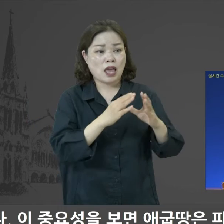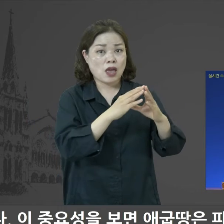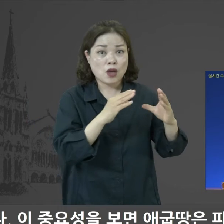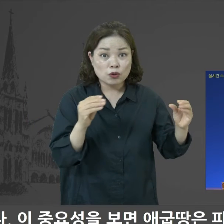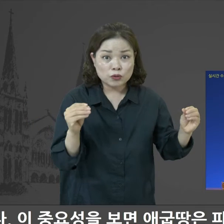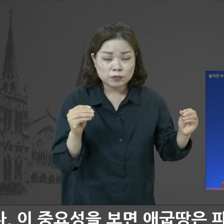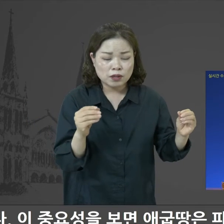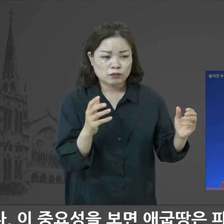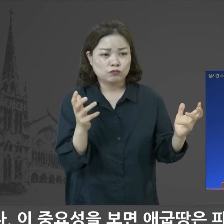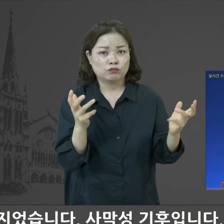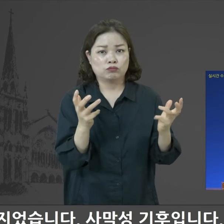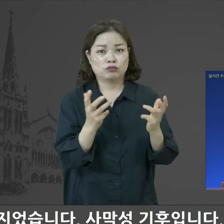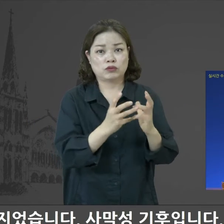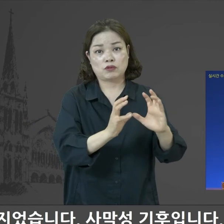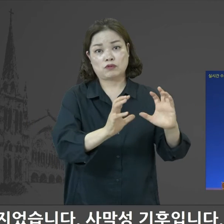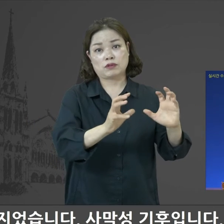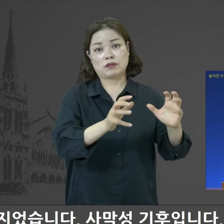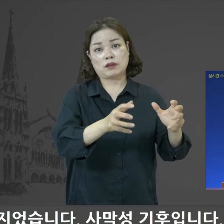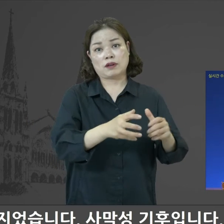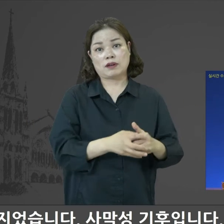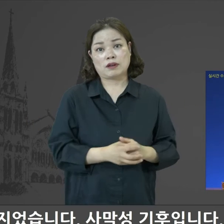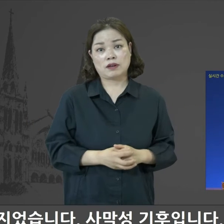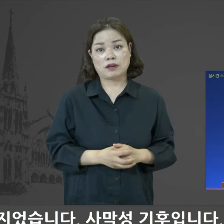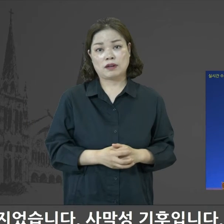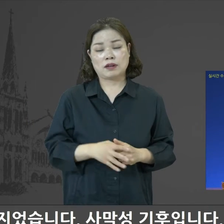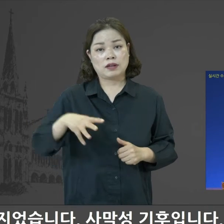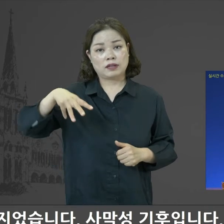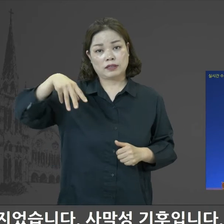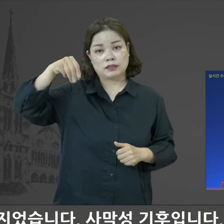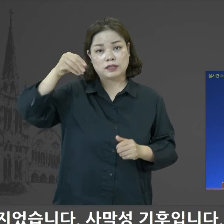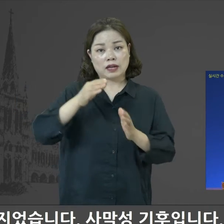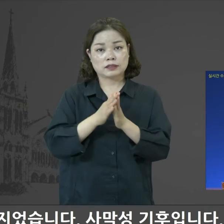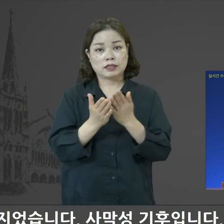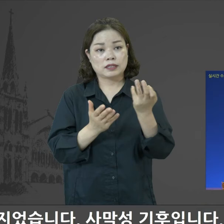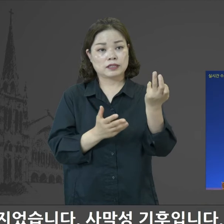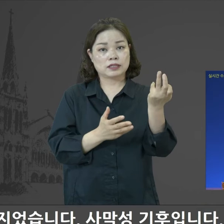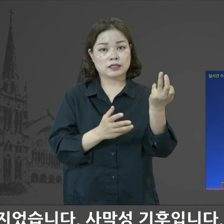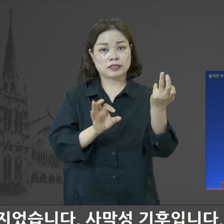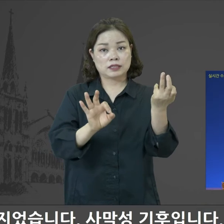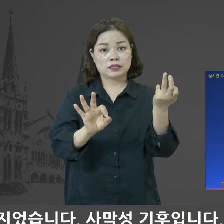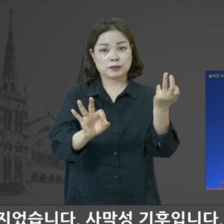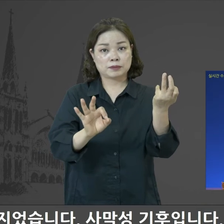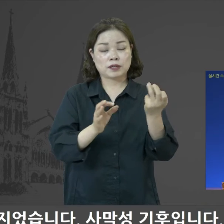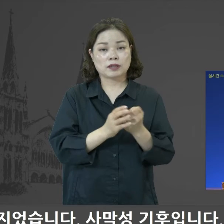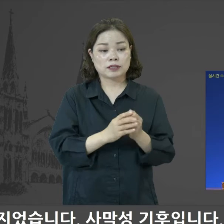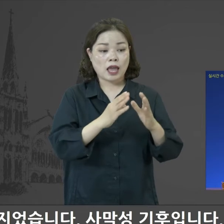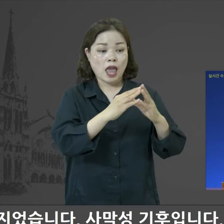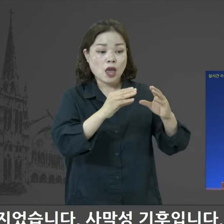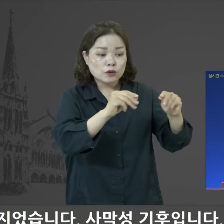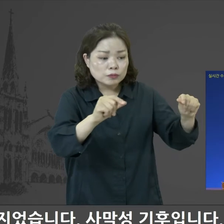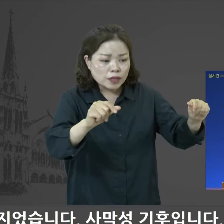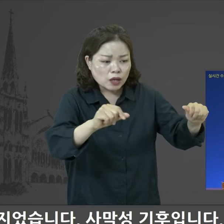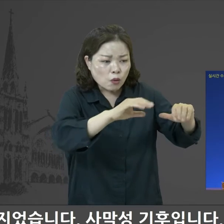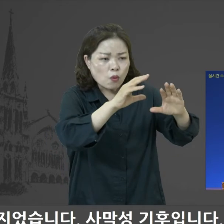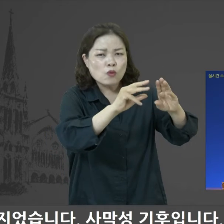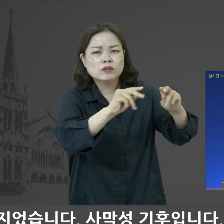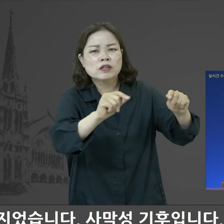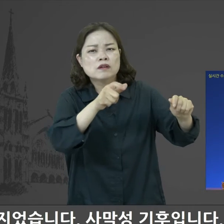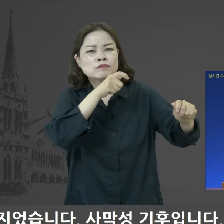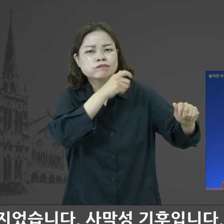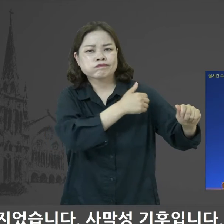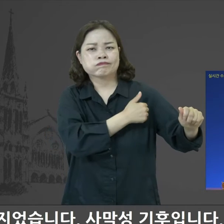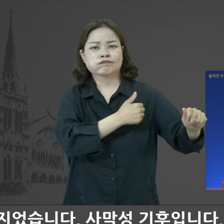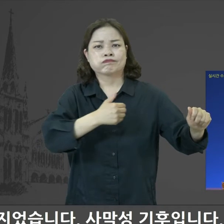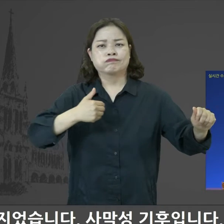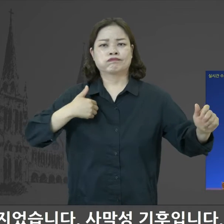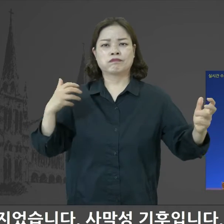매우 풍요로운 국가였습니다. 창세기 13장 10절에 보면 애굽 땅을 온 땅에 물이